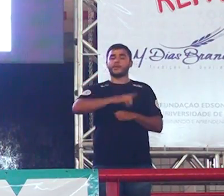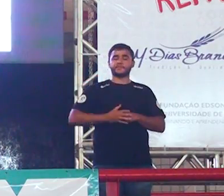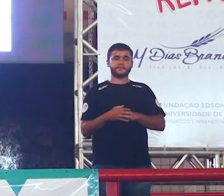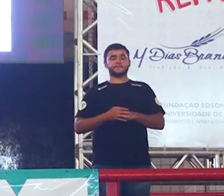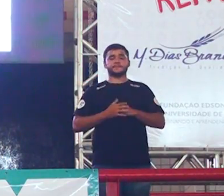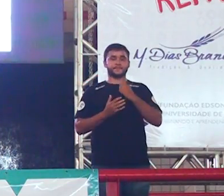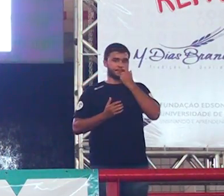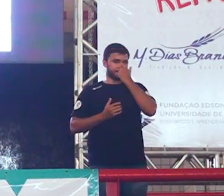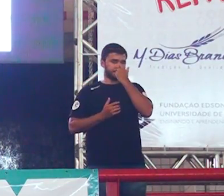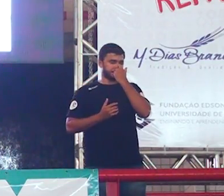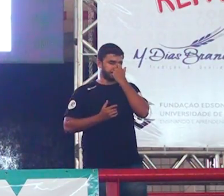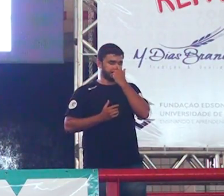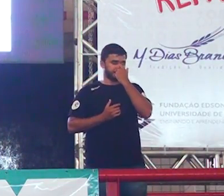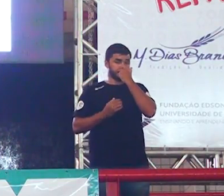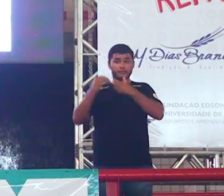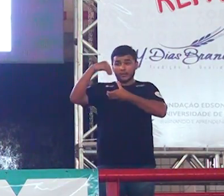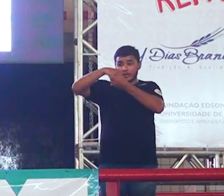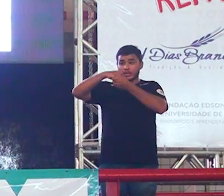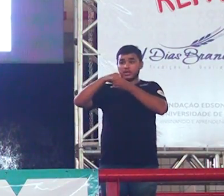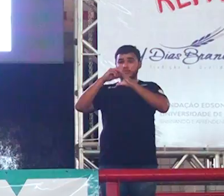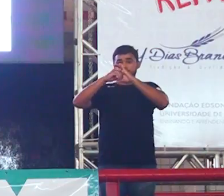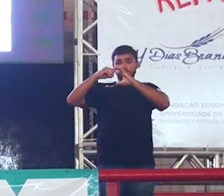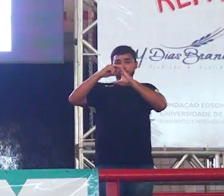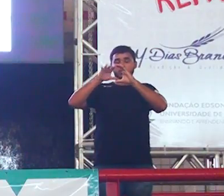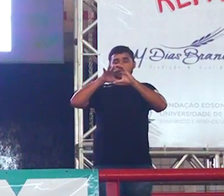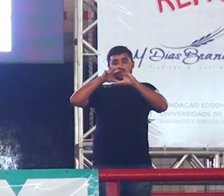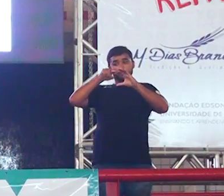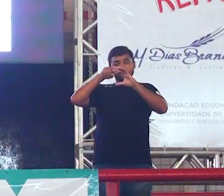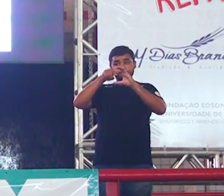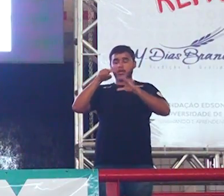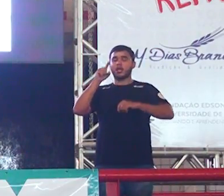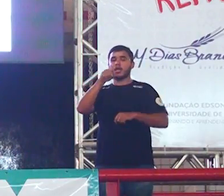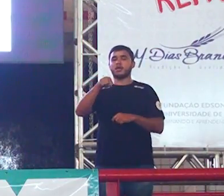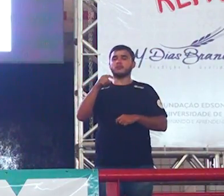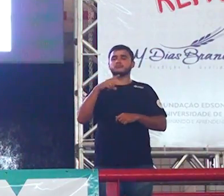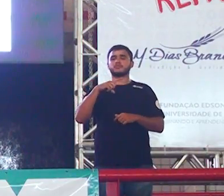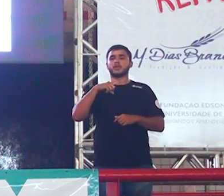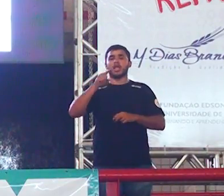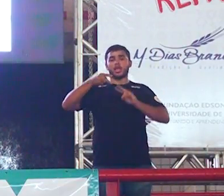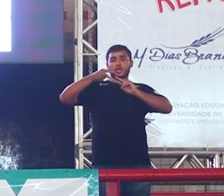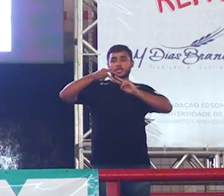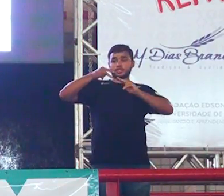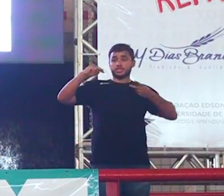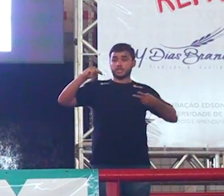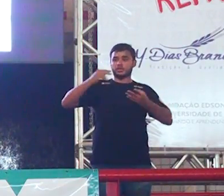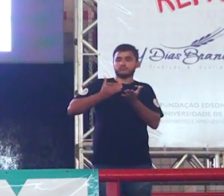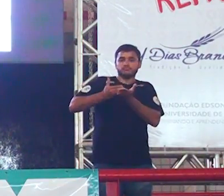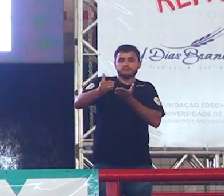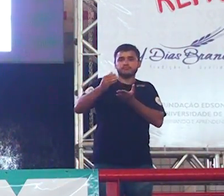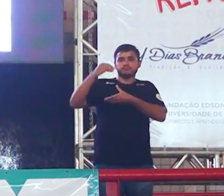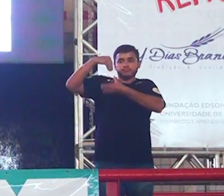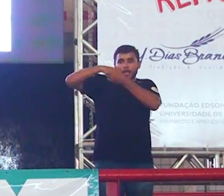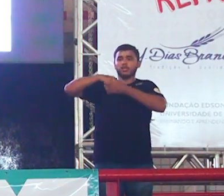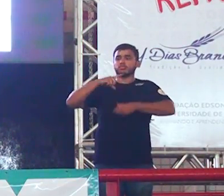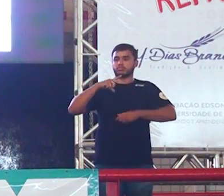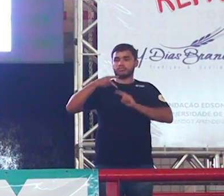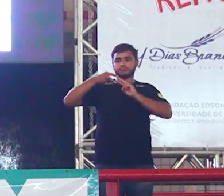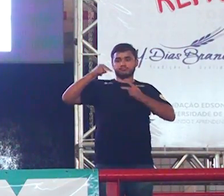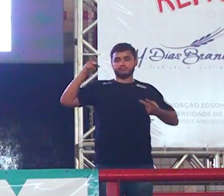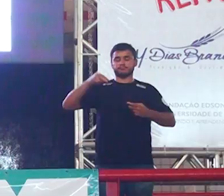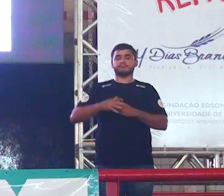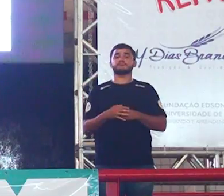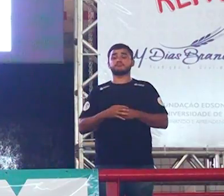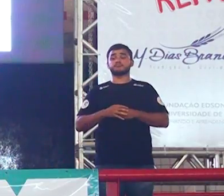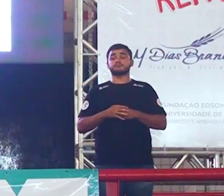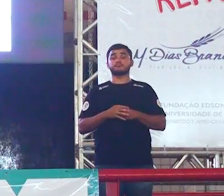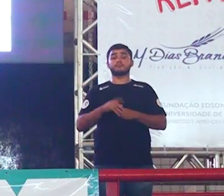No núcleo, você vai ter a carga genética que vai dar a sua dose para a formação de um novo ser vivo. Você vai ter